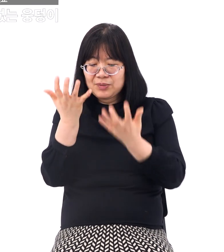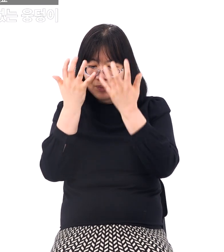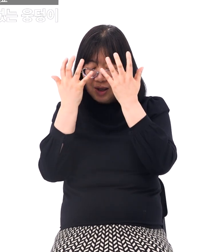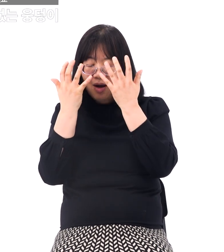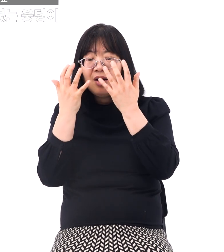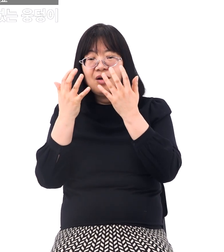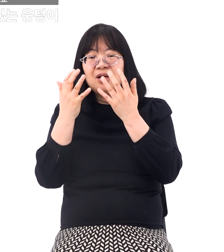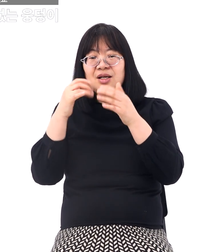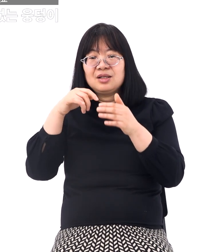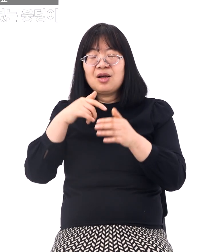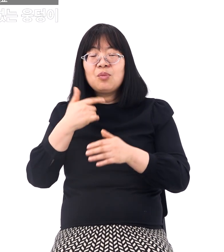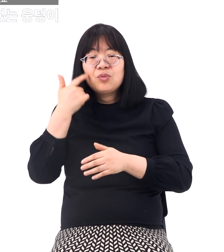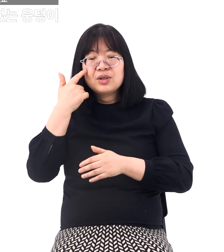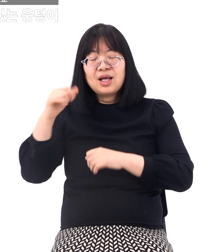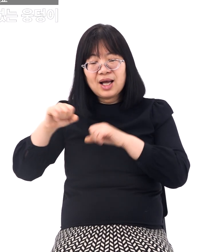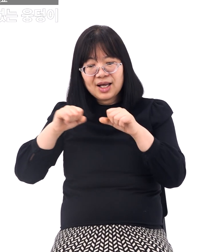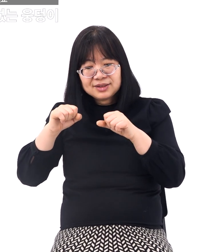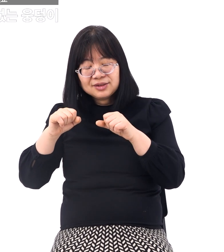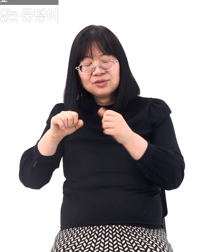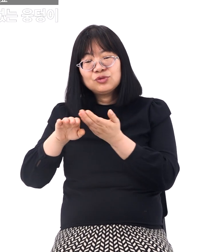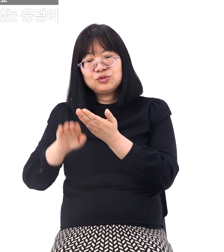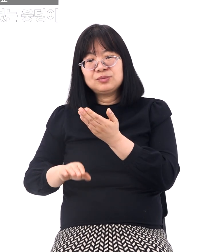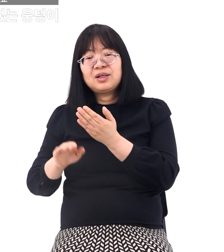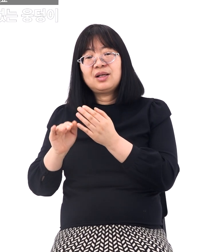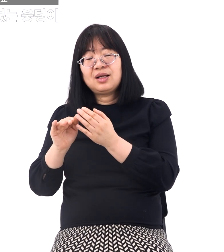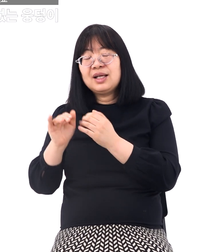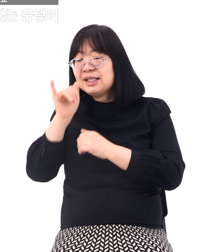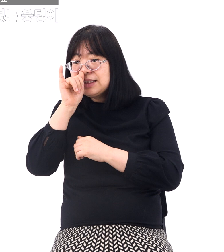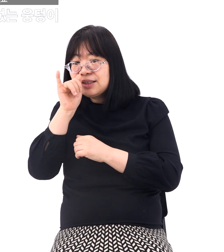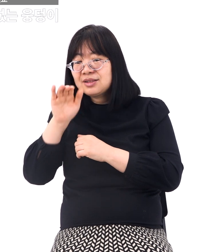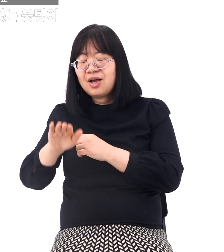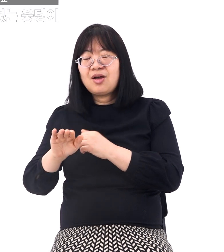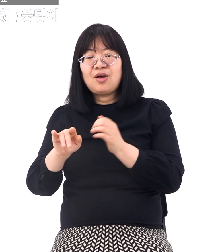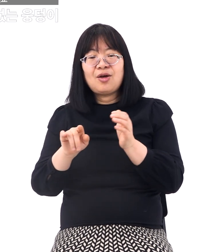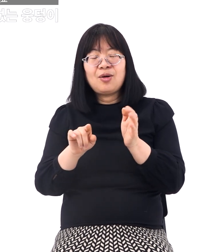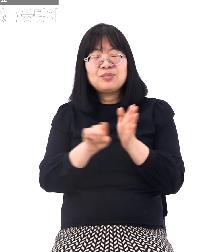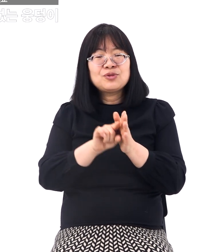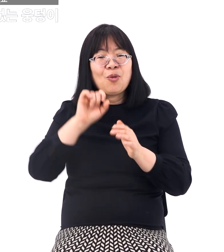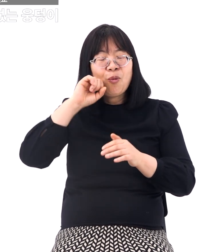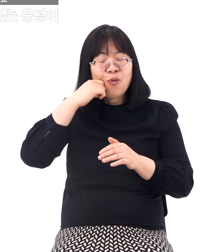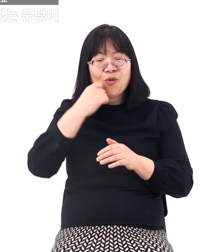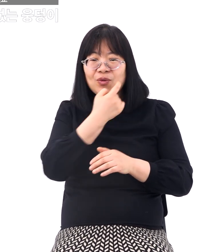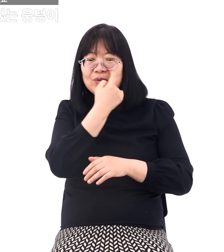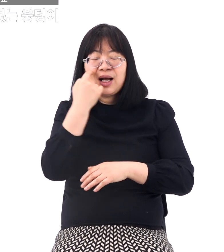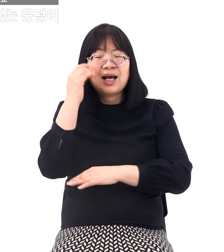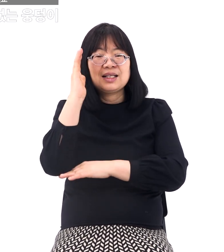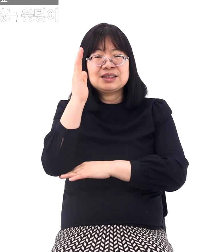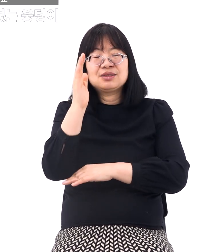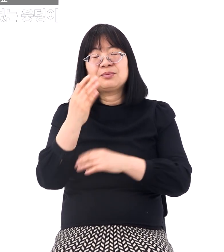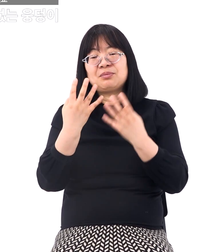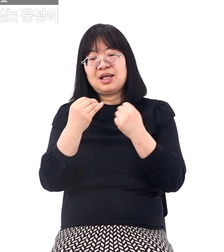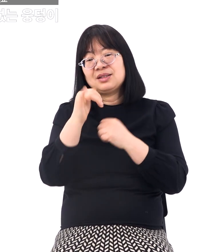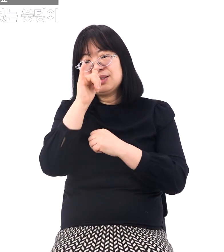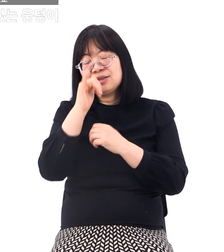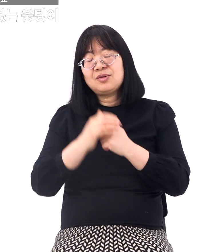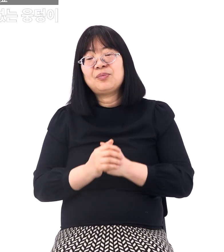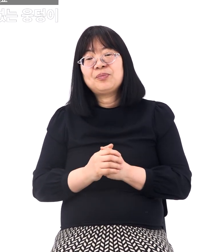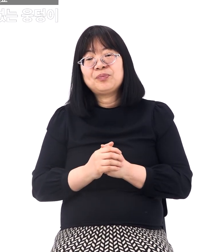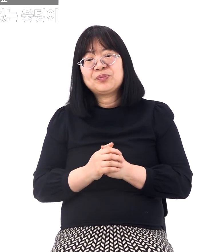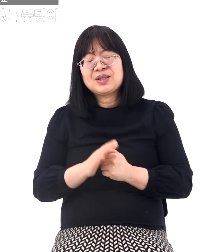후배 목사님이 계신데 참 믿겨지지 않는 간증들이 많아요.